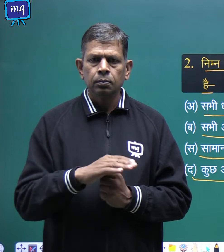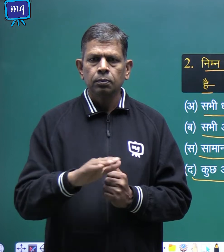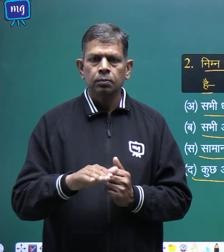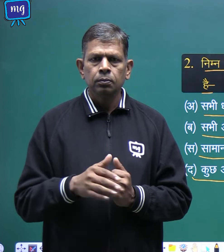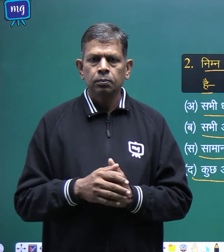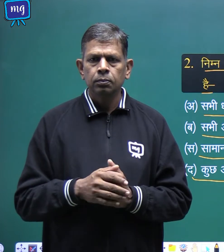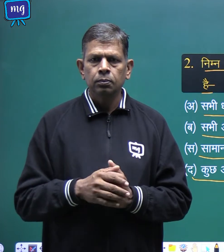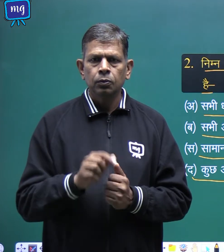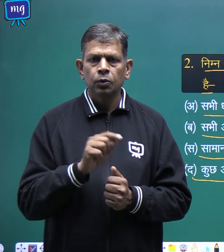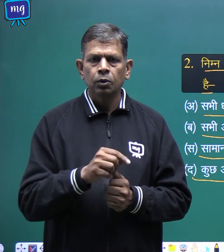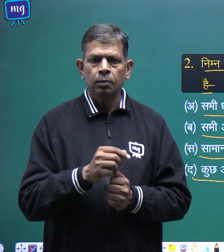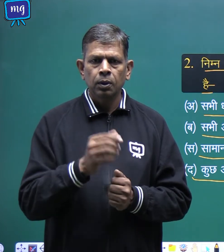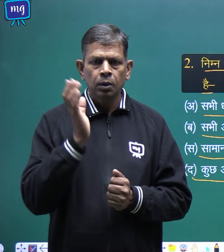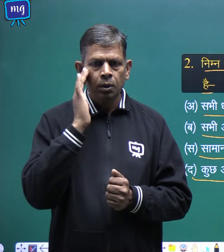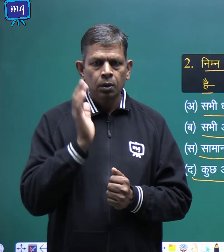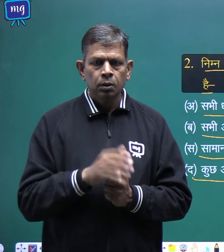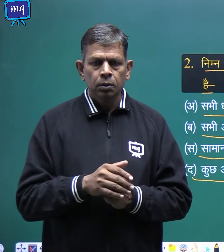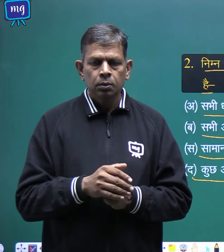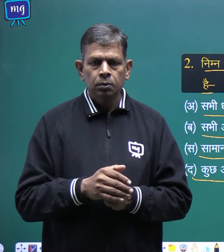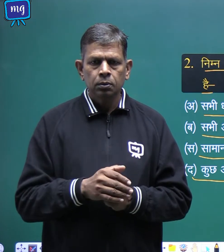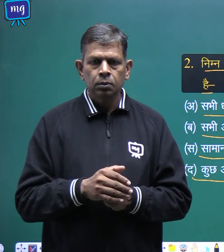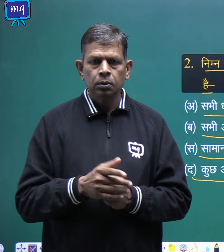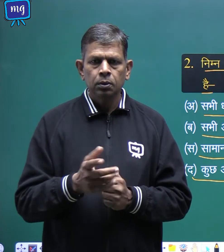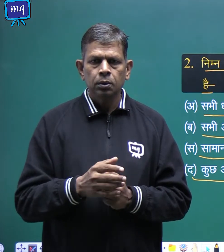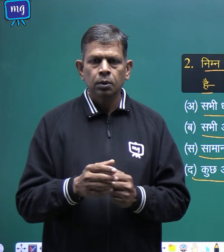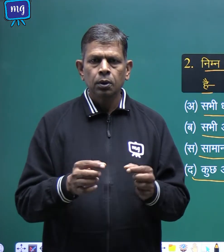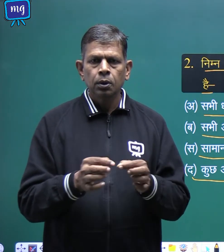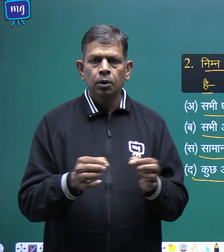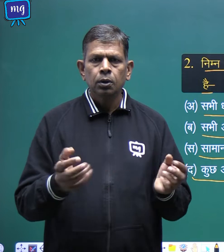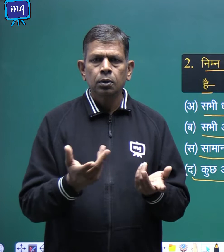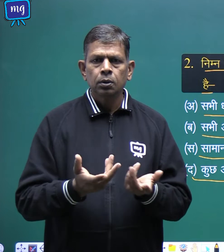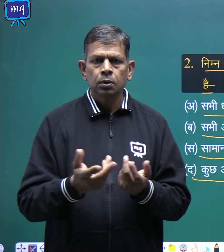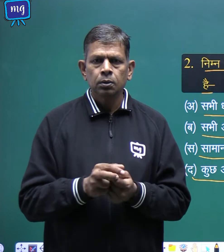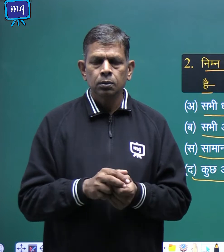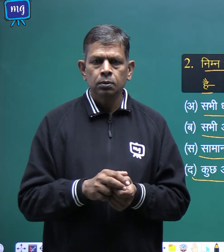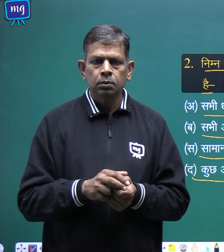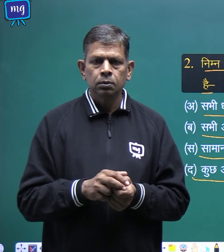बच्चों, तुम्हें याद होगा ना कि तन्यता किसे कहते हैं?